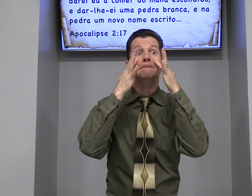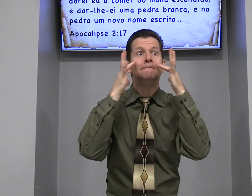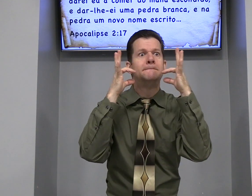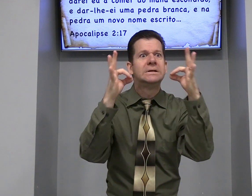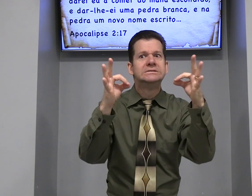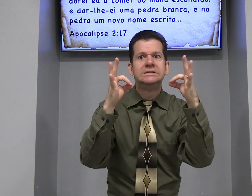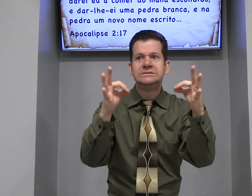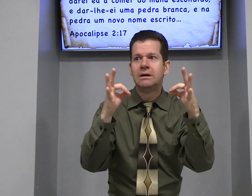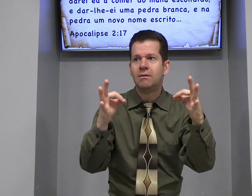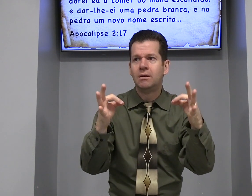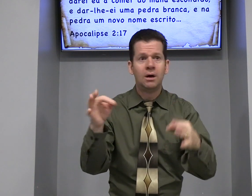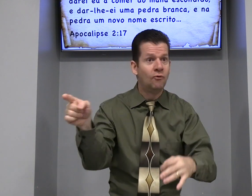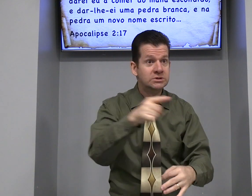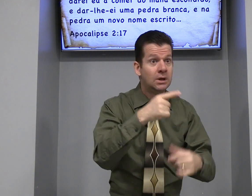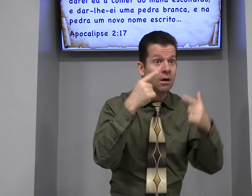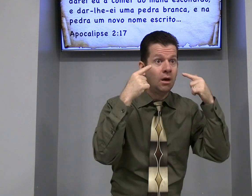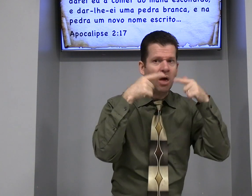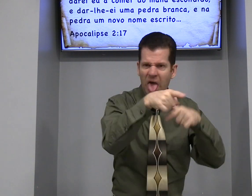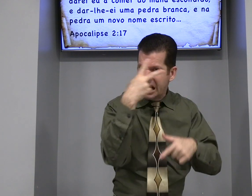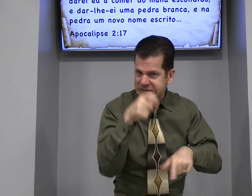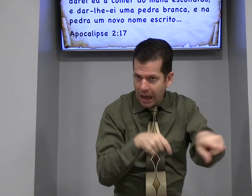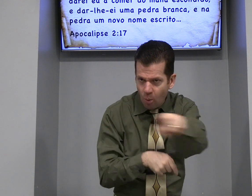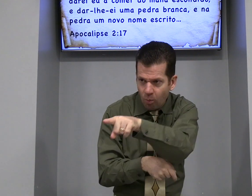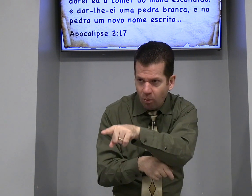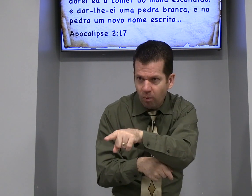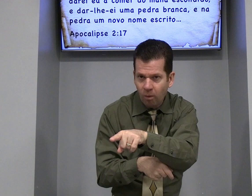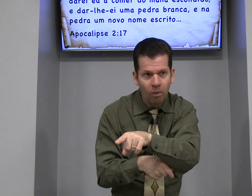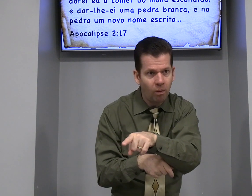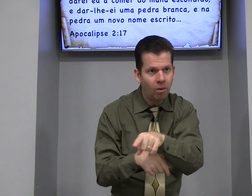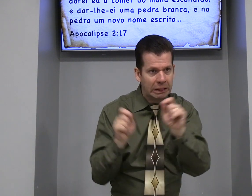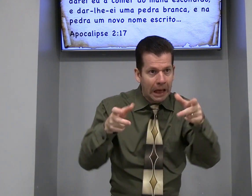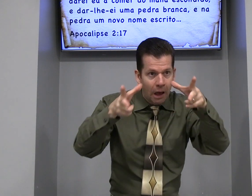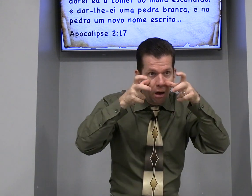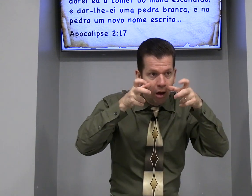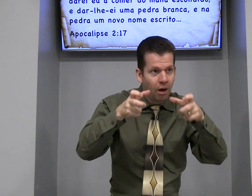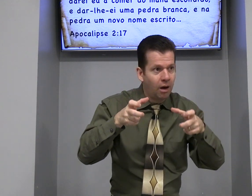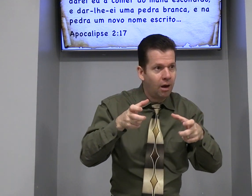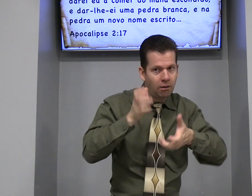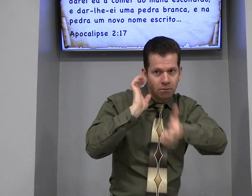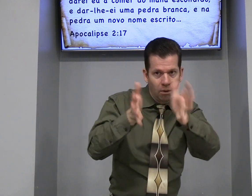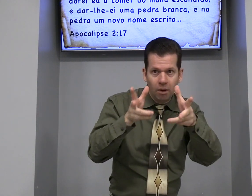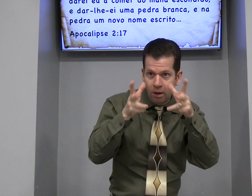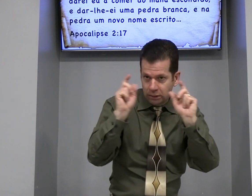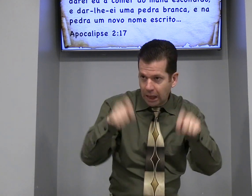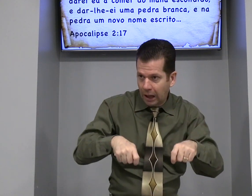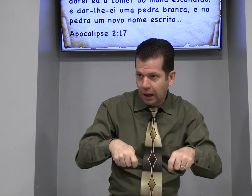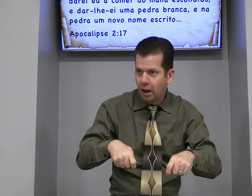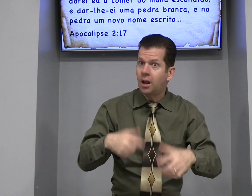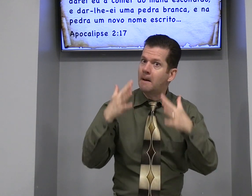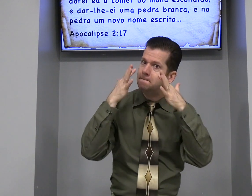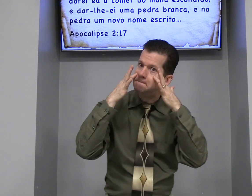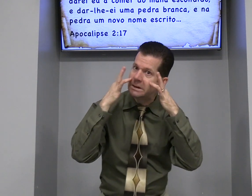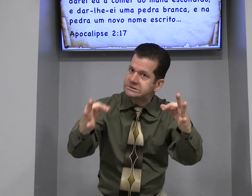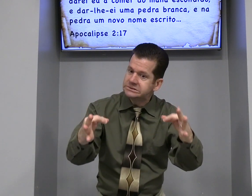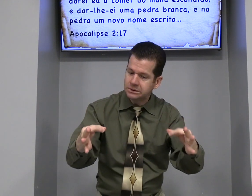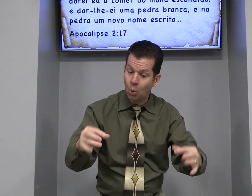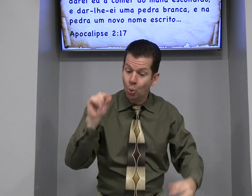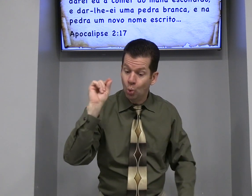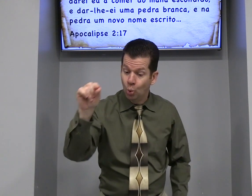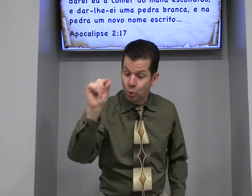Quem tem ouvidos, ouça. Você é cego? Não, você dá para ver. Então, preste